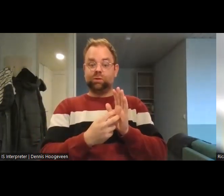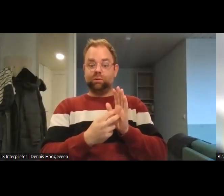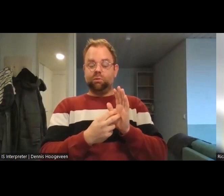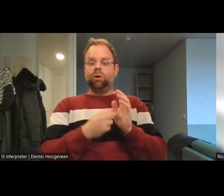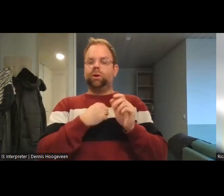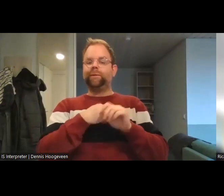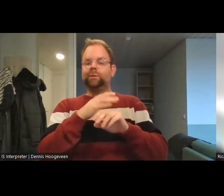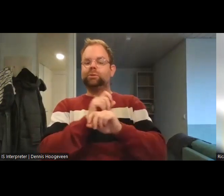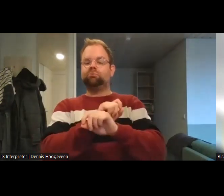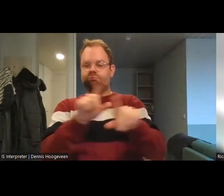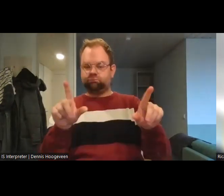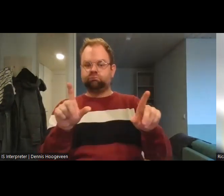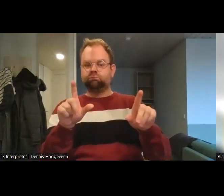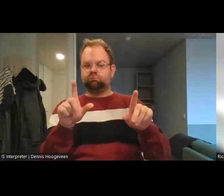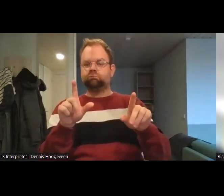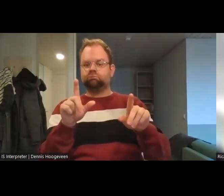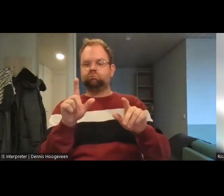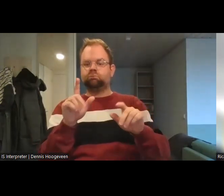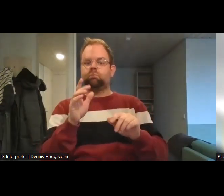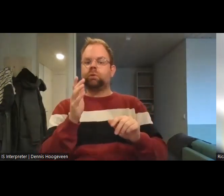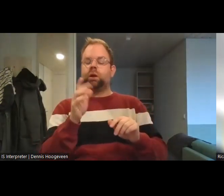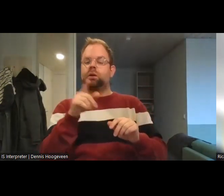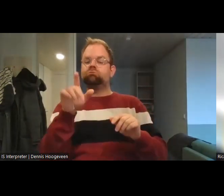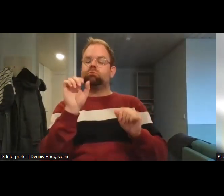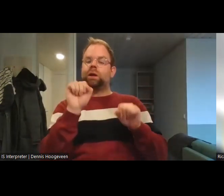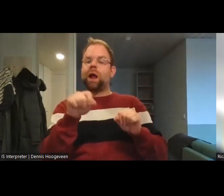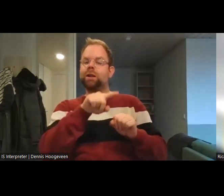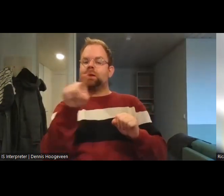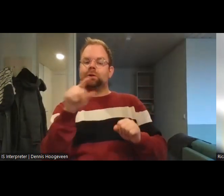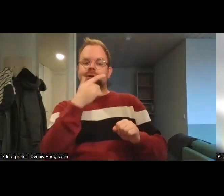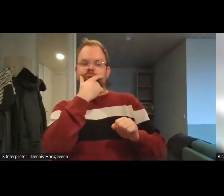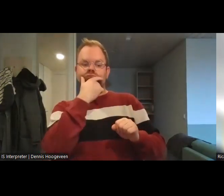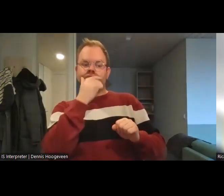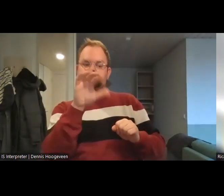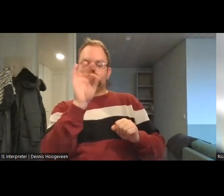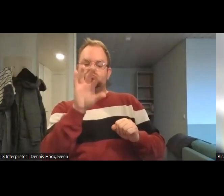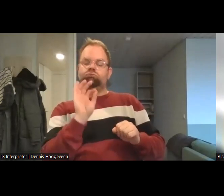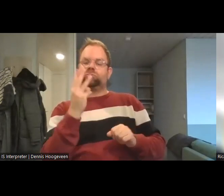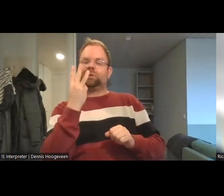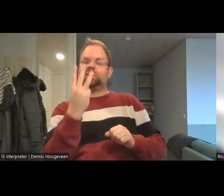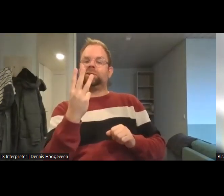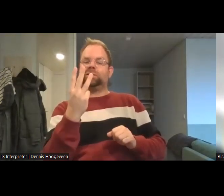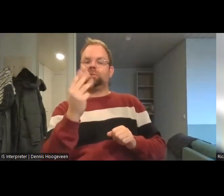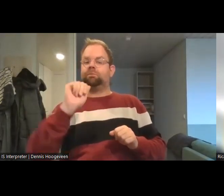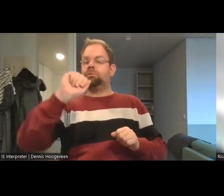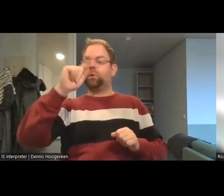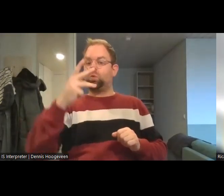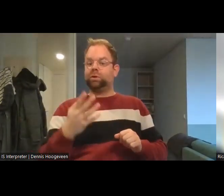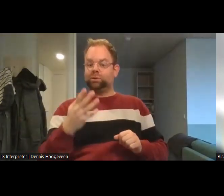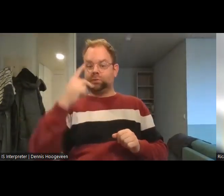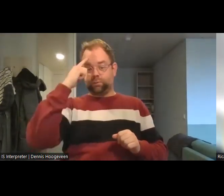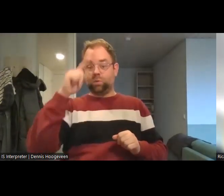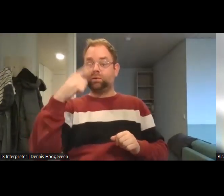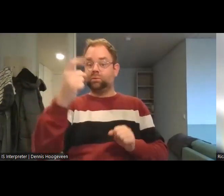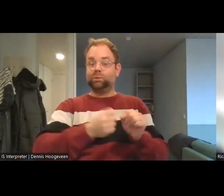voudra discuter aujourd'hui. Je voudrais ouvrir l'espace pour vous tous. Nous avons les questions-réponses. Si vous